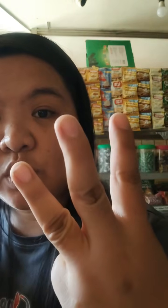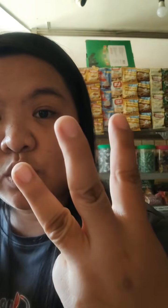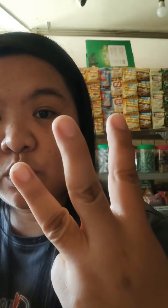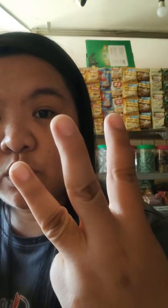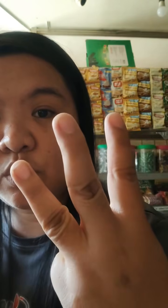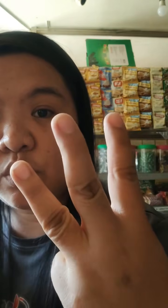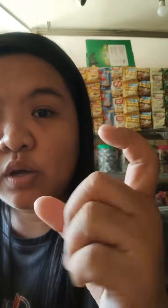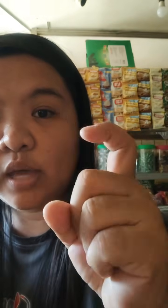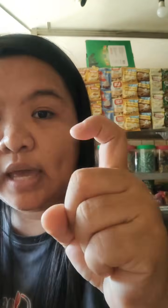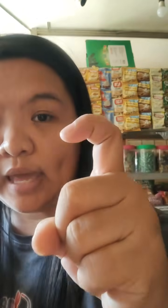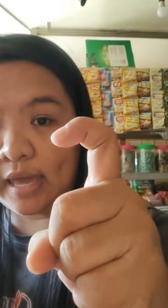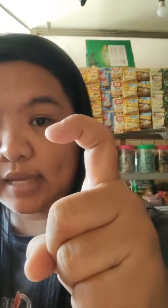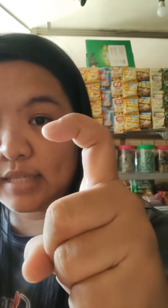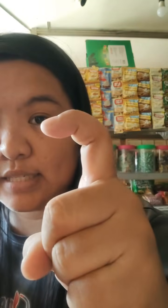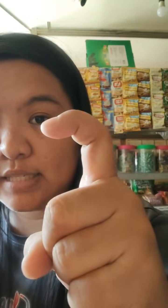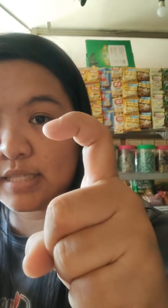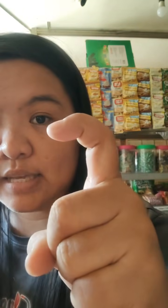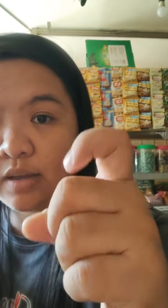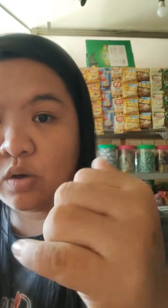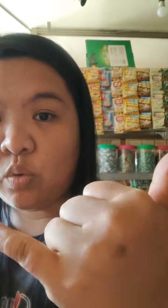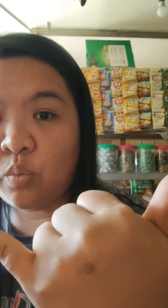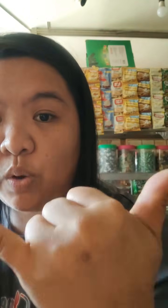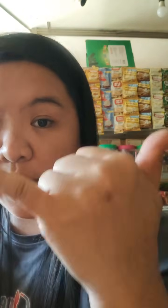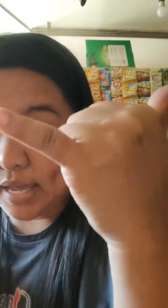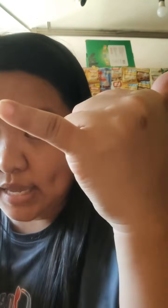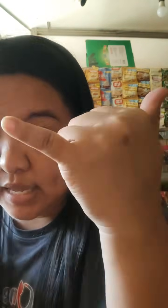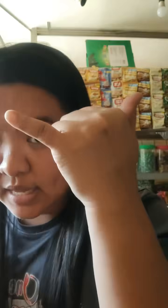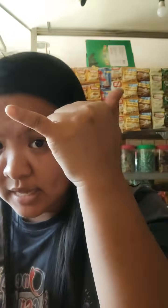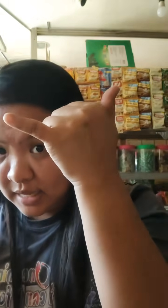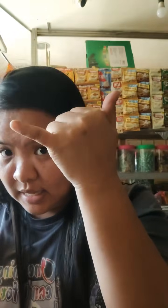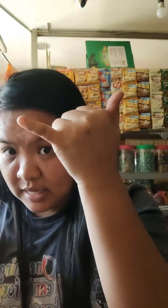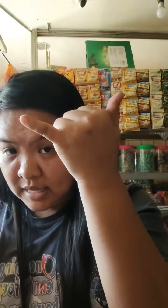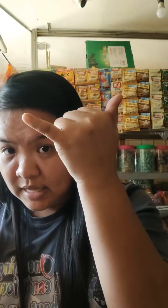W. X. Y.